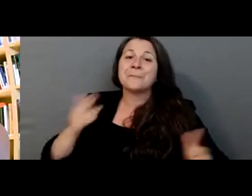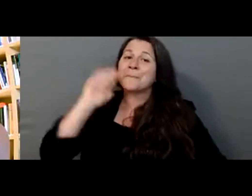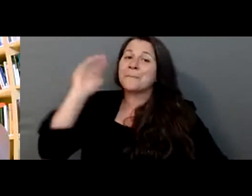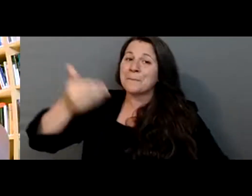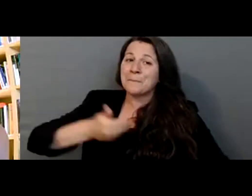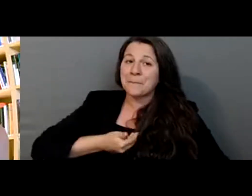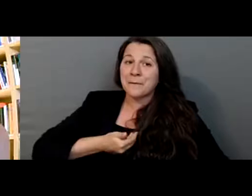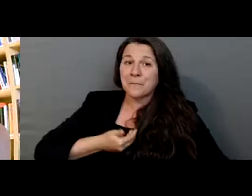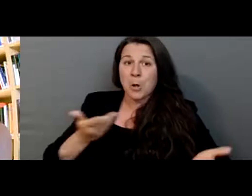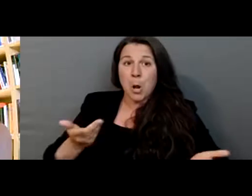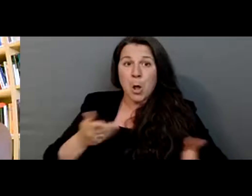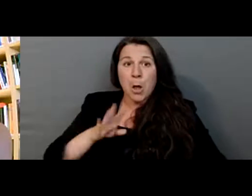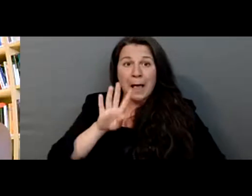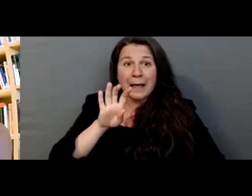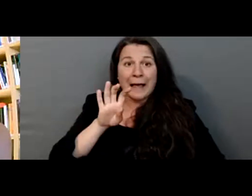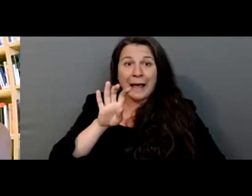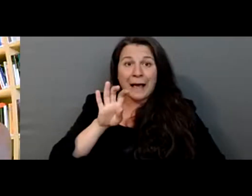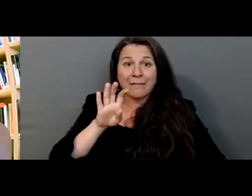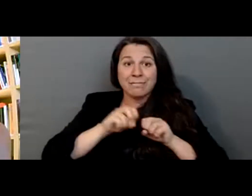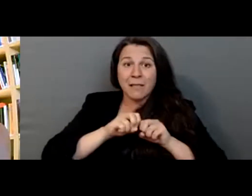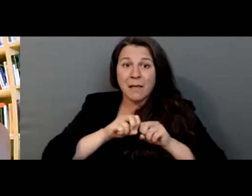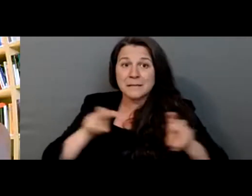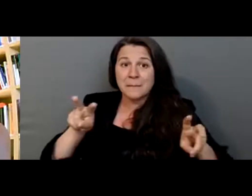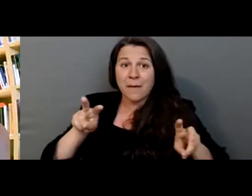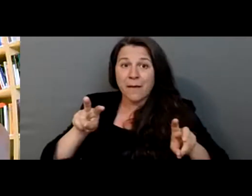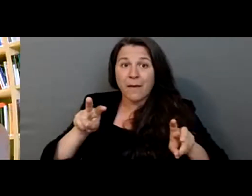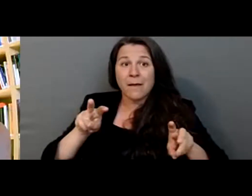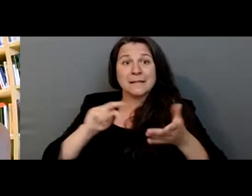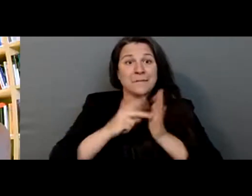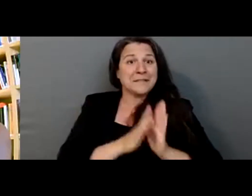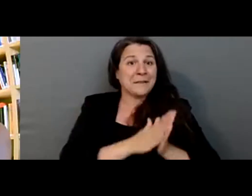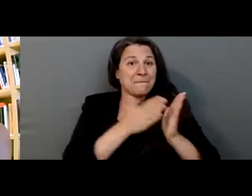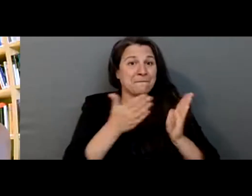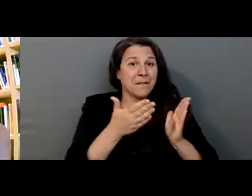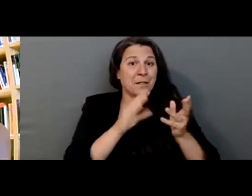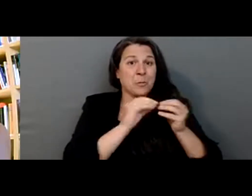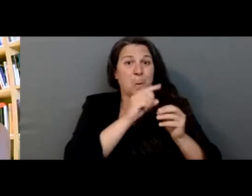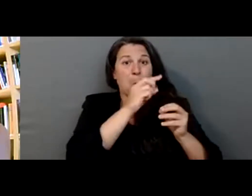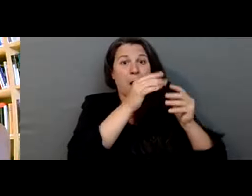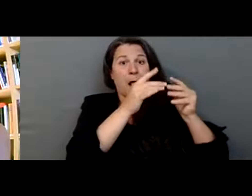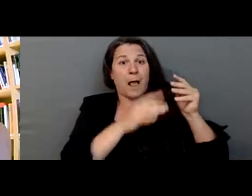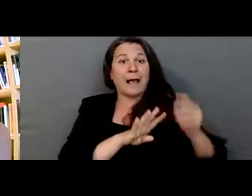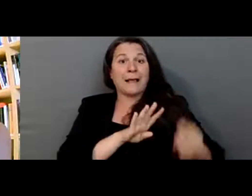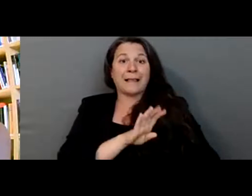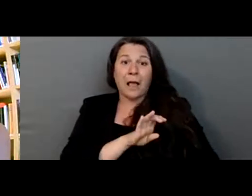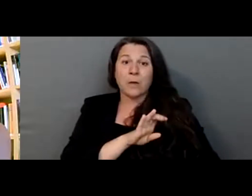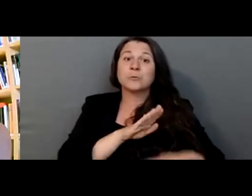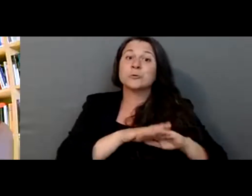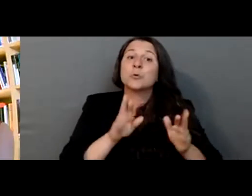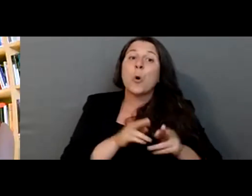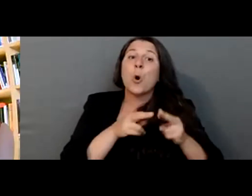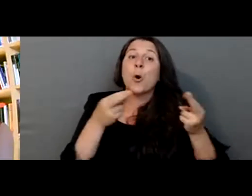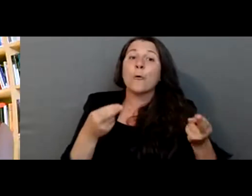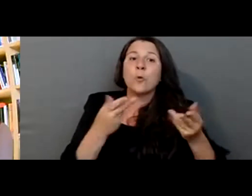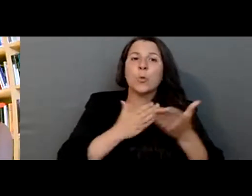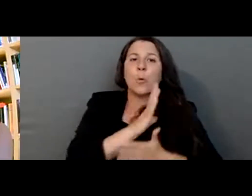à ce 40e lancement, le volume 40 de la revue Droits et libertés, dont le titre